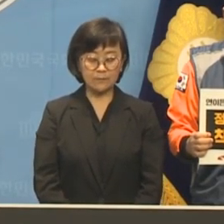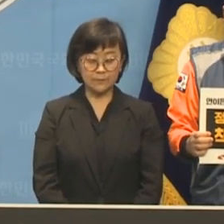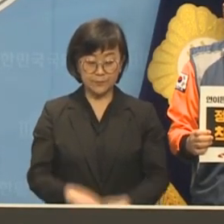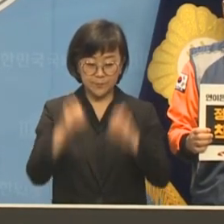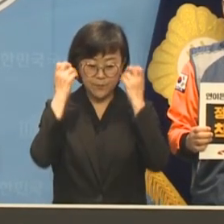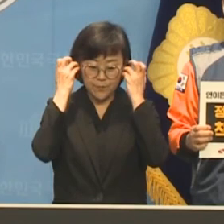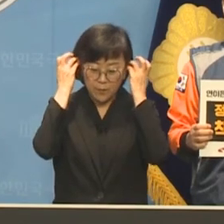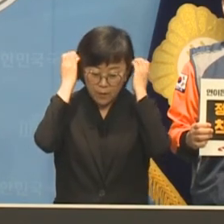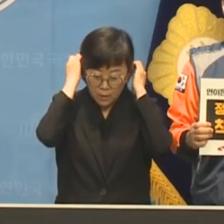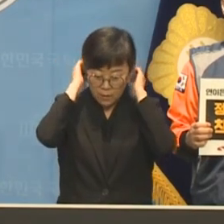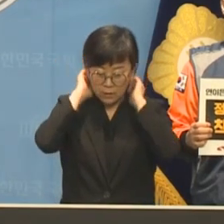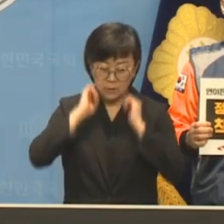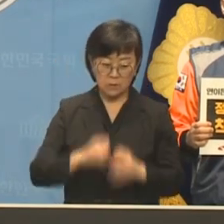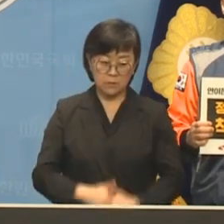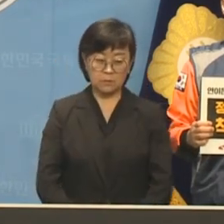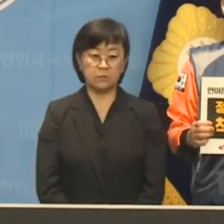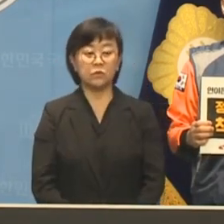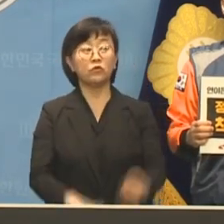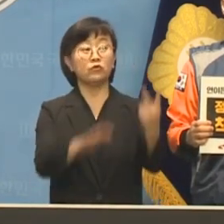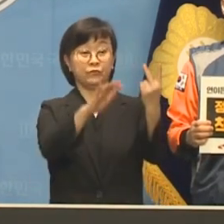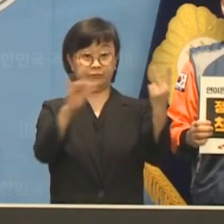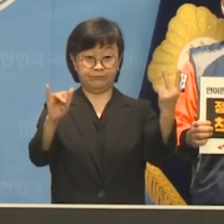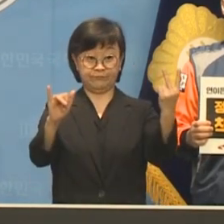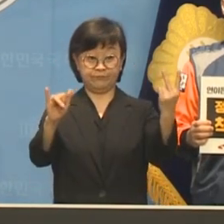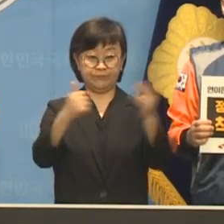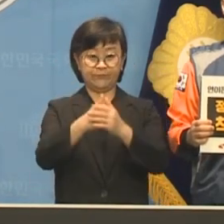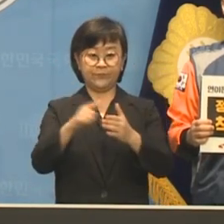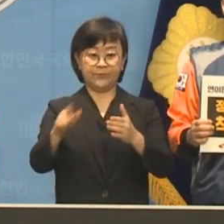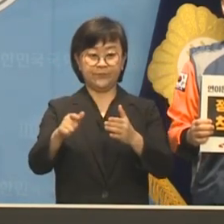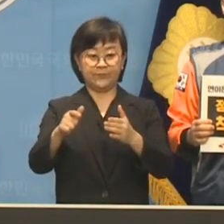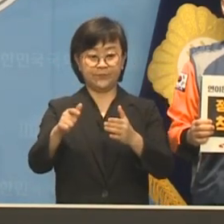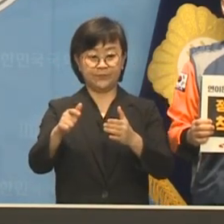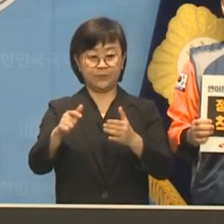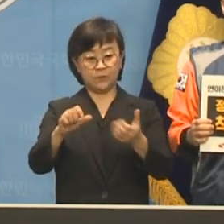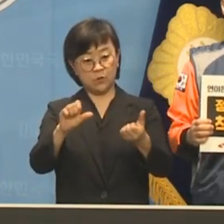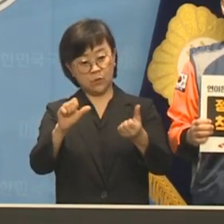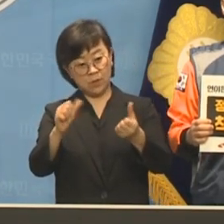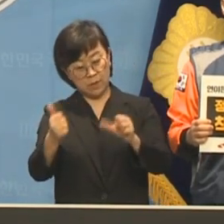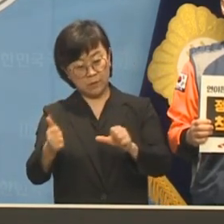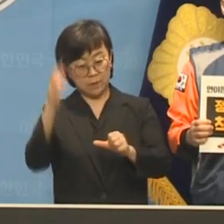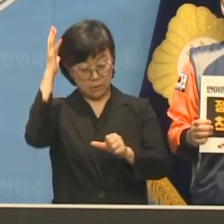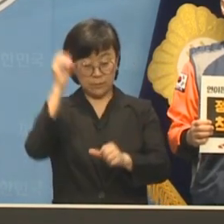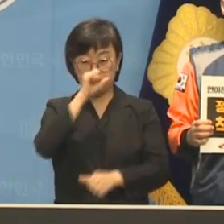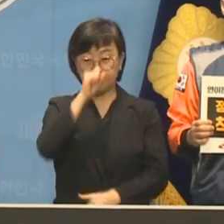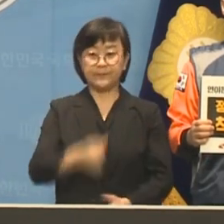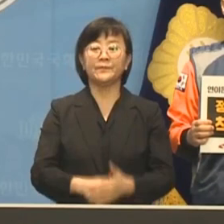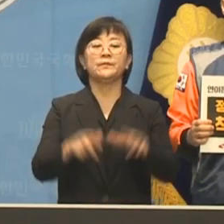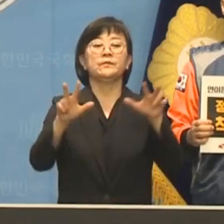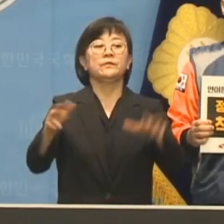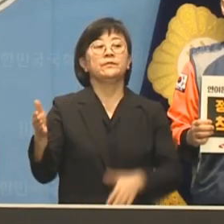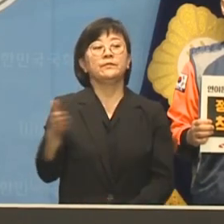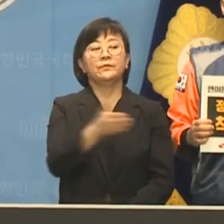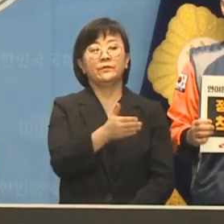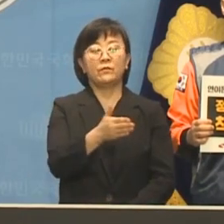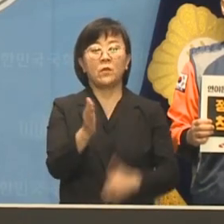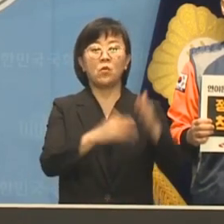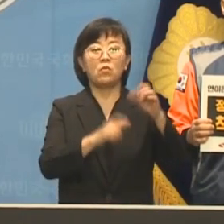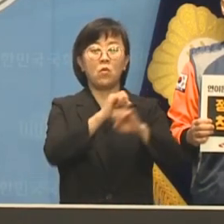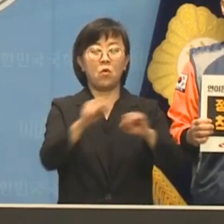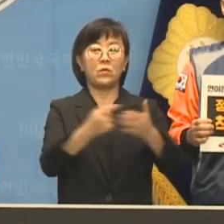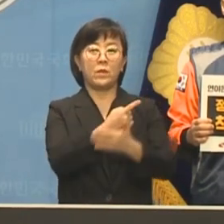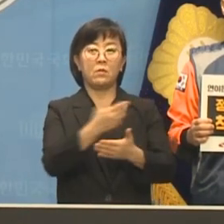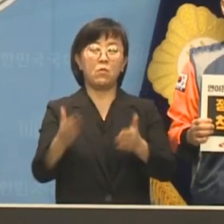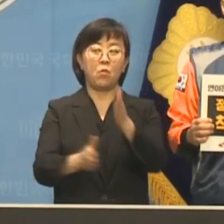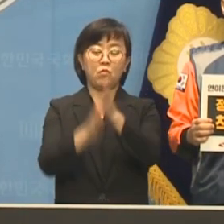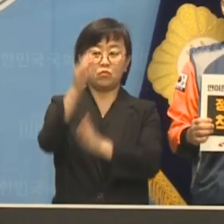바로 두 영웅 소방관의 순직을 영원히 기억했으면 좋겠습니다. 네, 지금부터 공무원